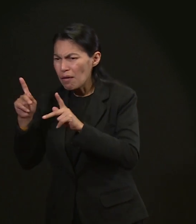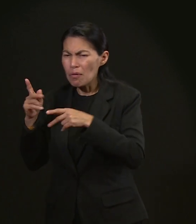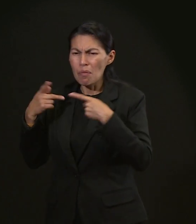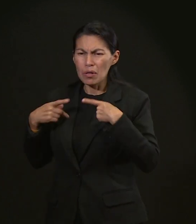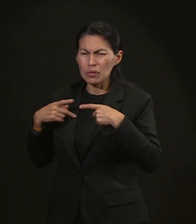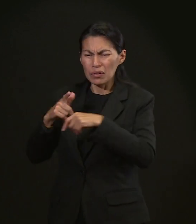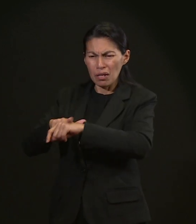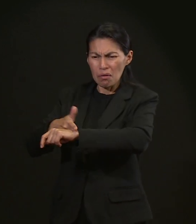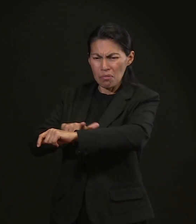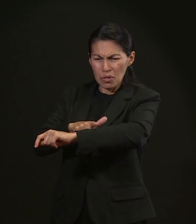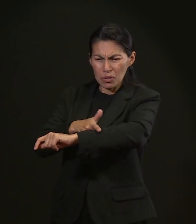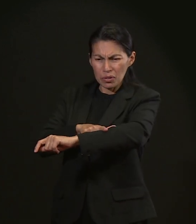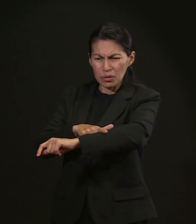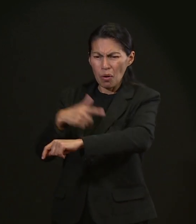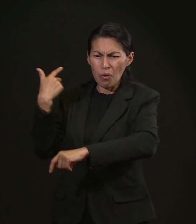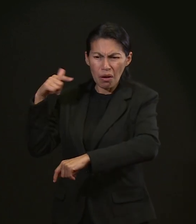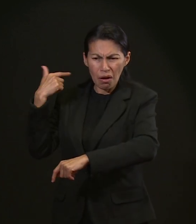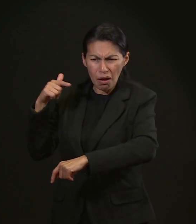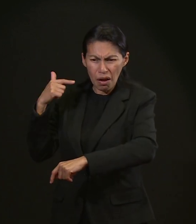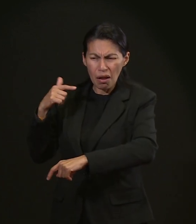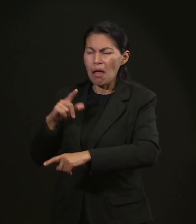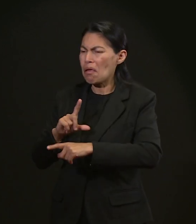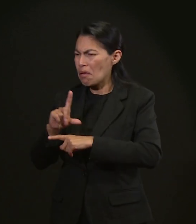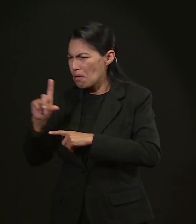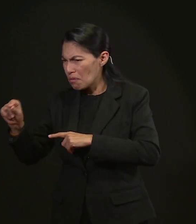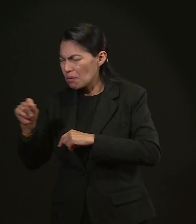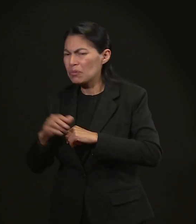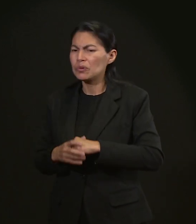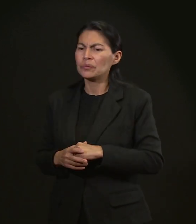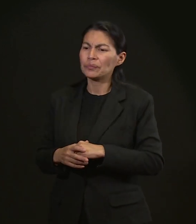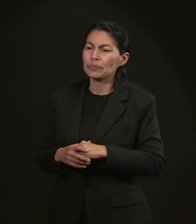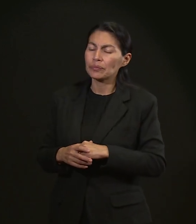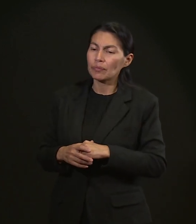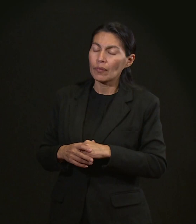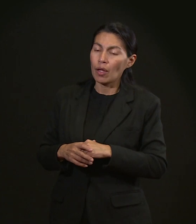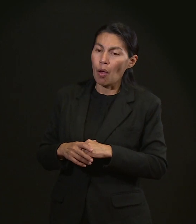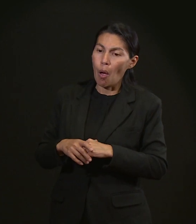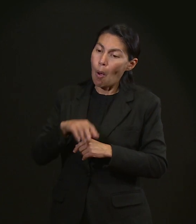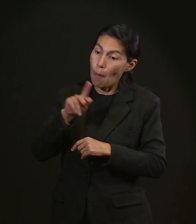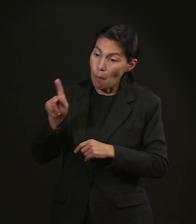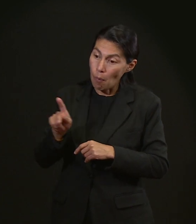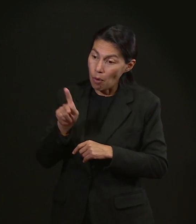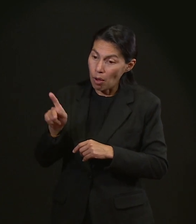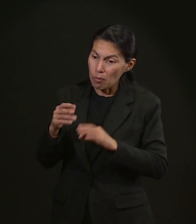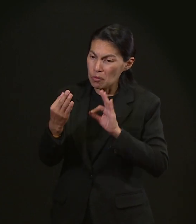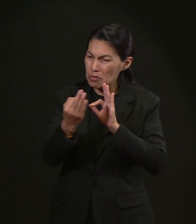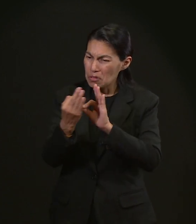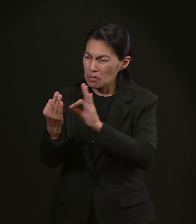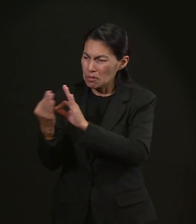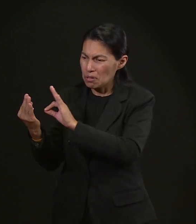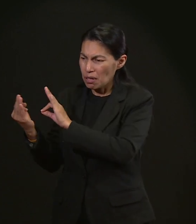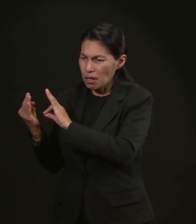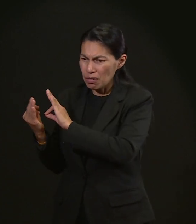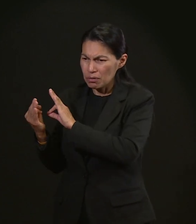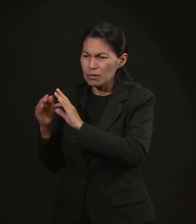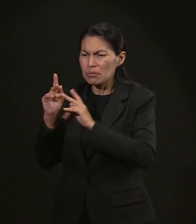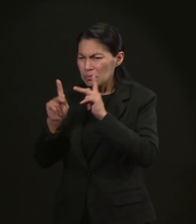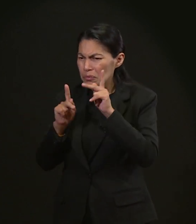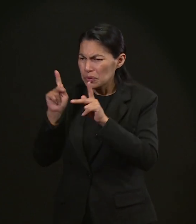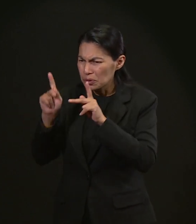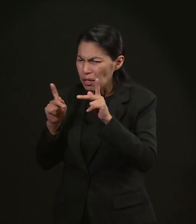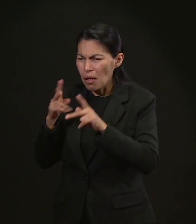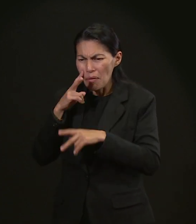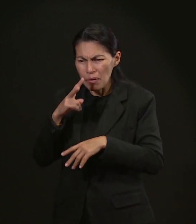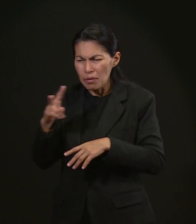guadalajara este visitábamos pueblos cerca de la ciudad